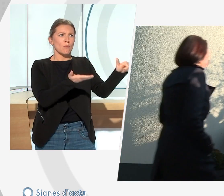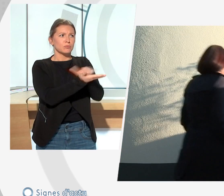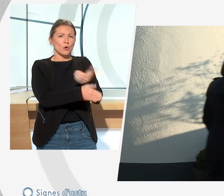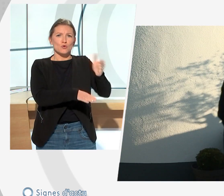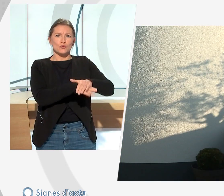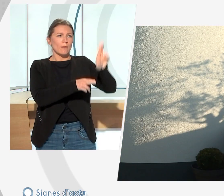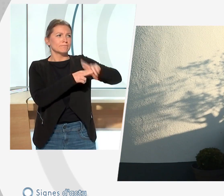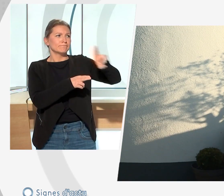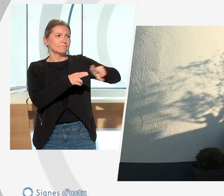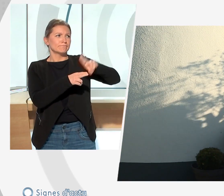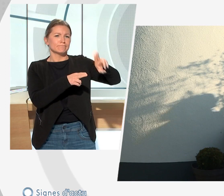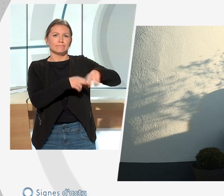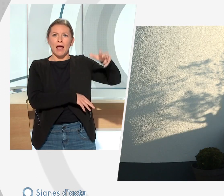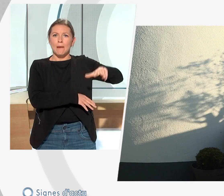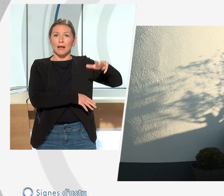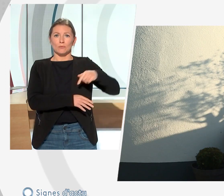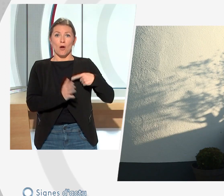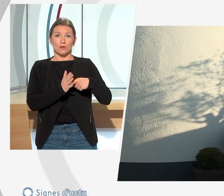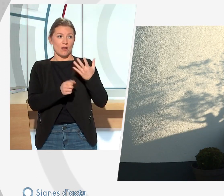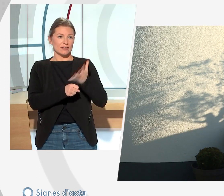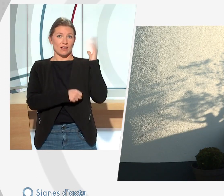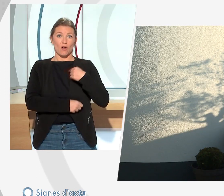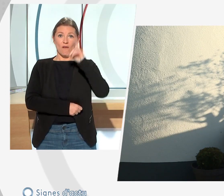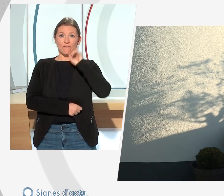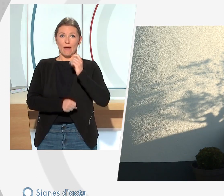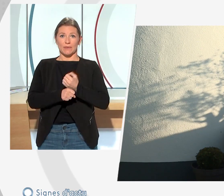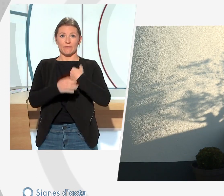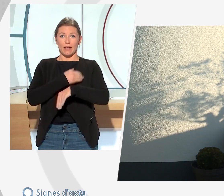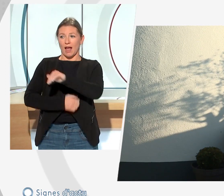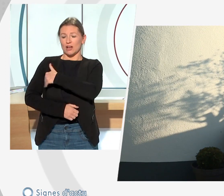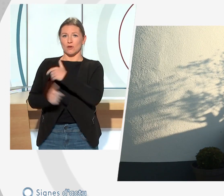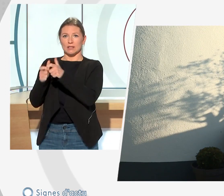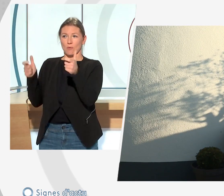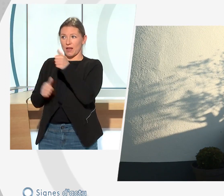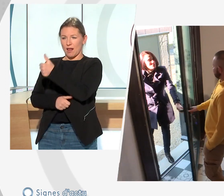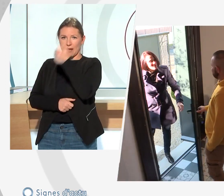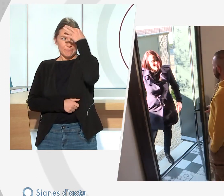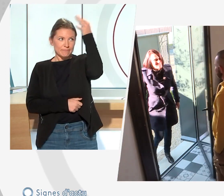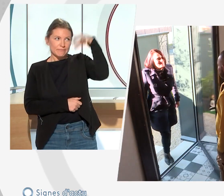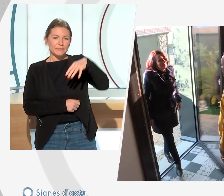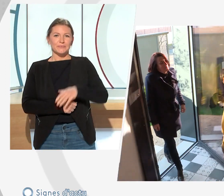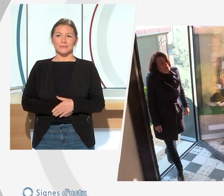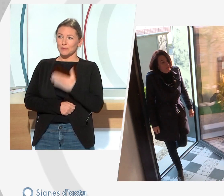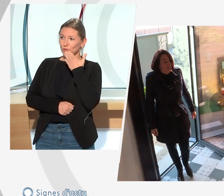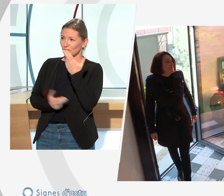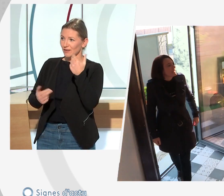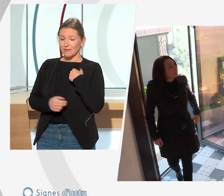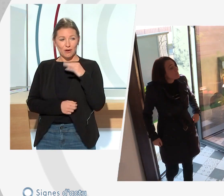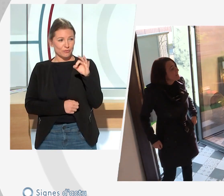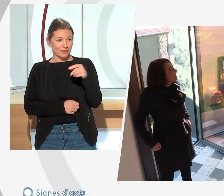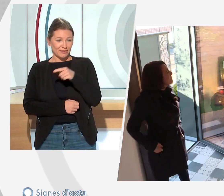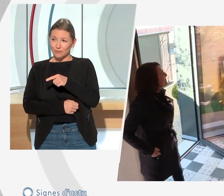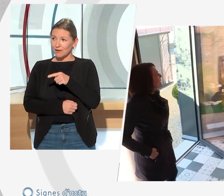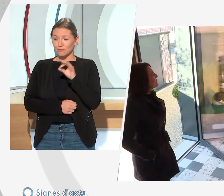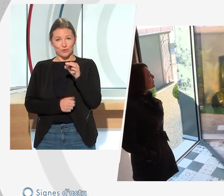en appartement il y a 5 ans, le pari fou de Rosane de Vic, une agente immobilière. Coucou Fabien. Tu vas bien? Eh ben ça va bien. Et ouais,